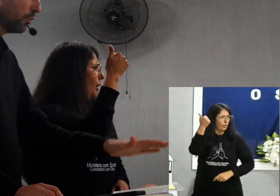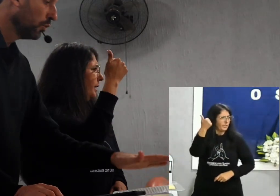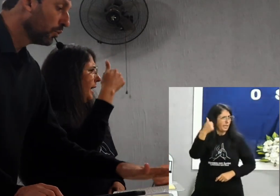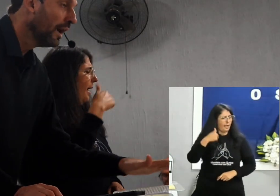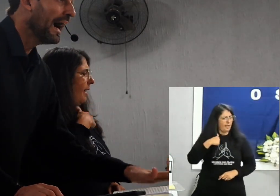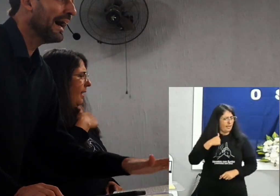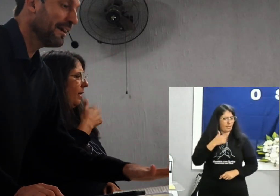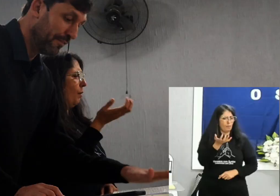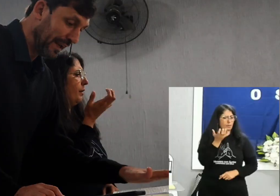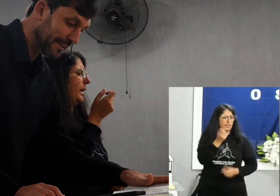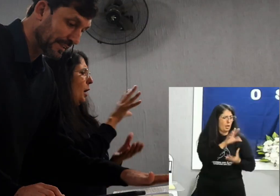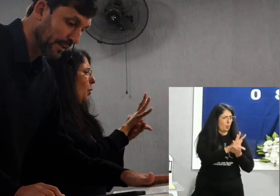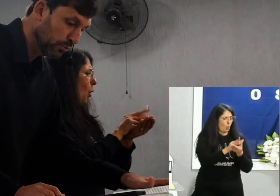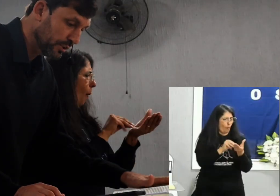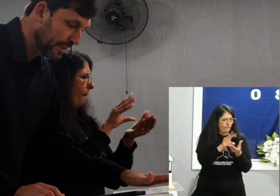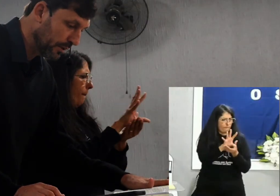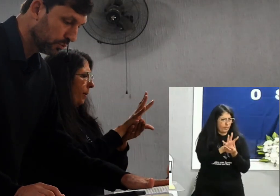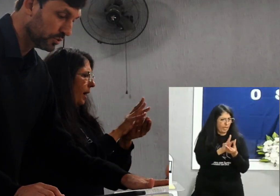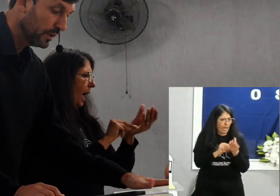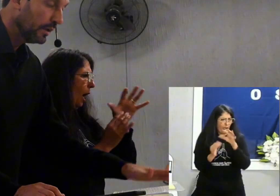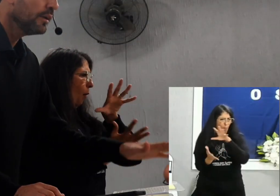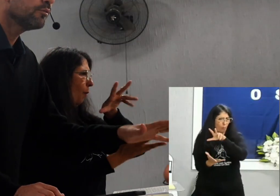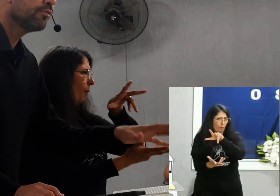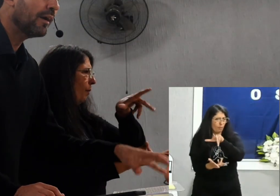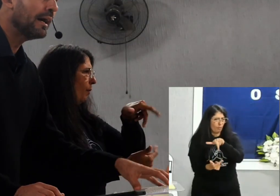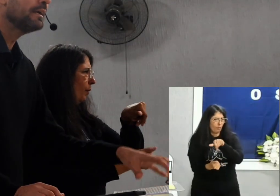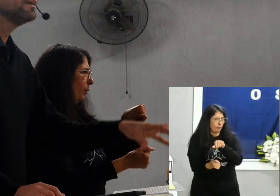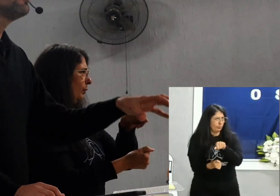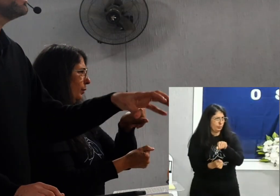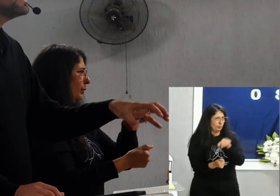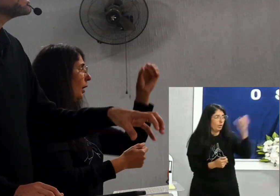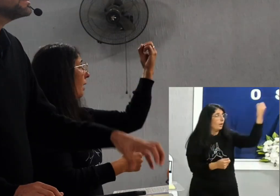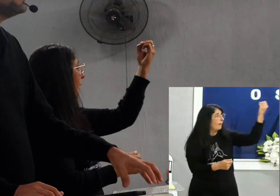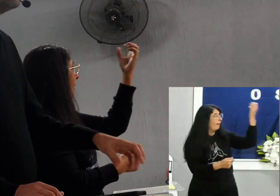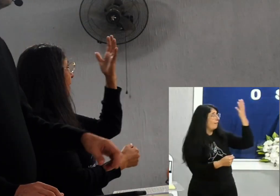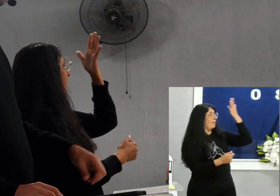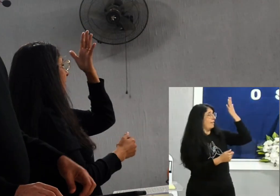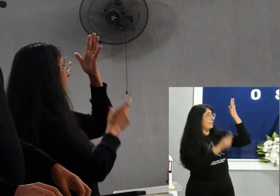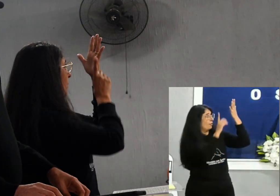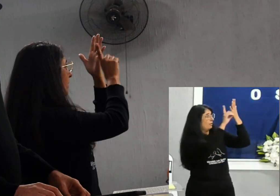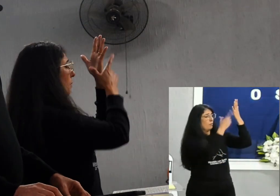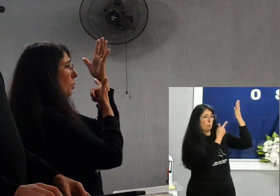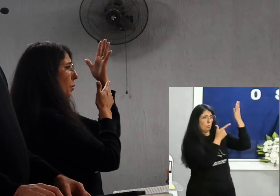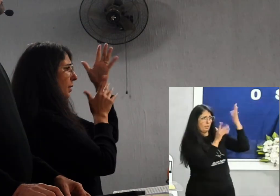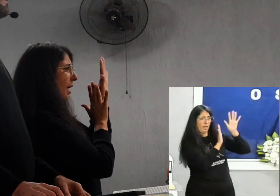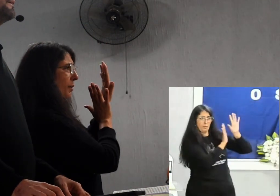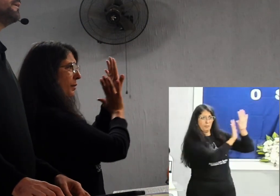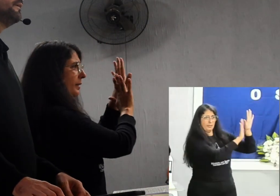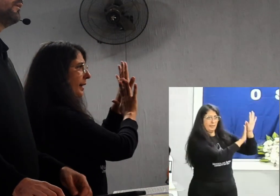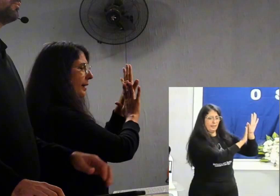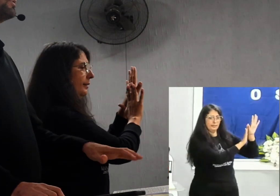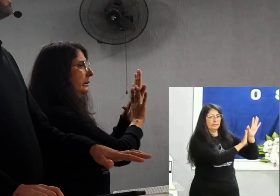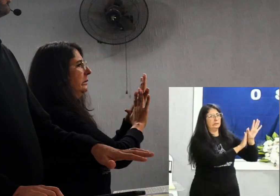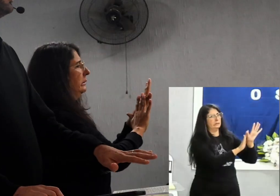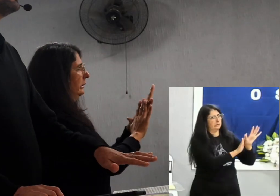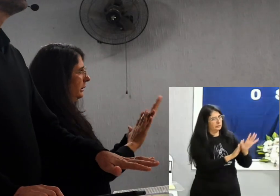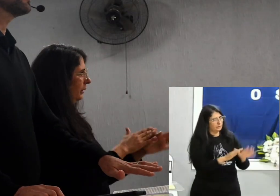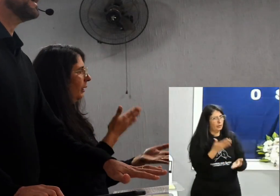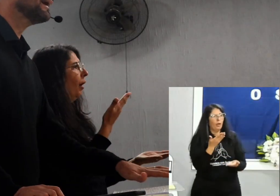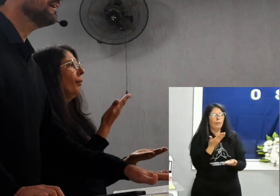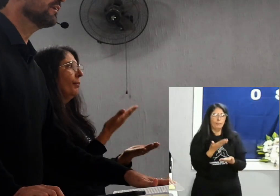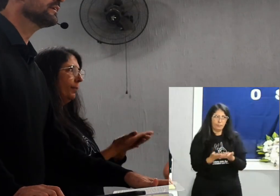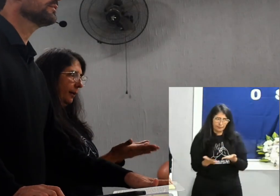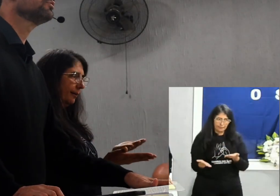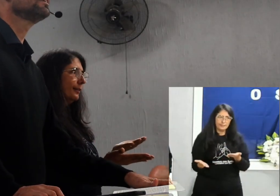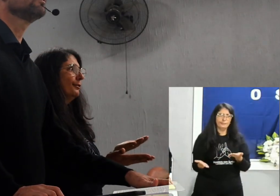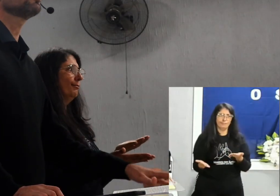não segundo a revelação de Deus vai perecer. Não é possível